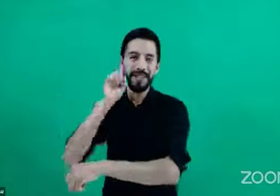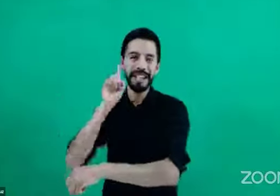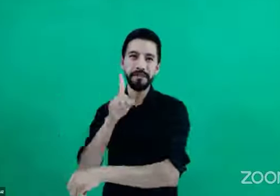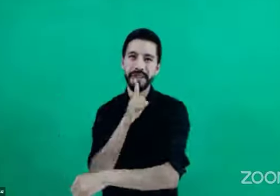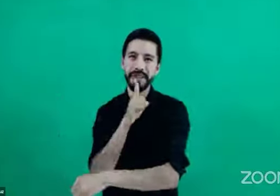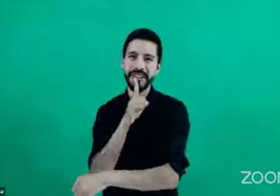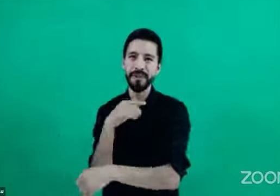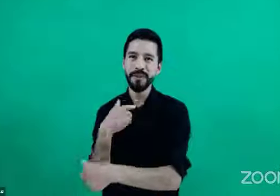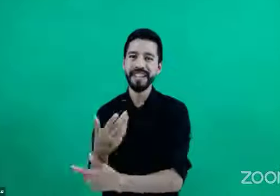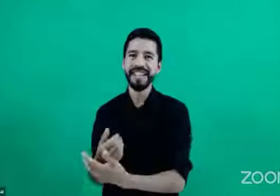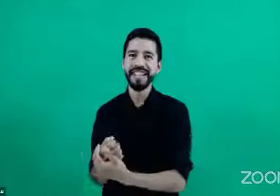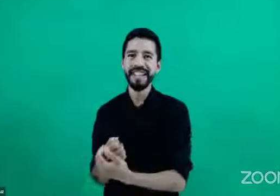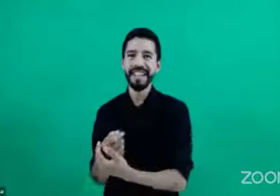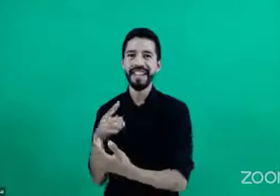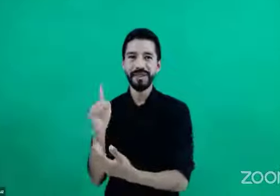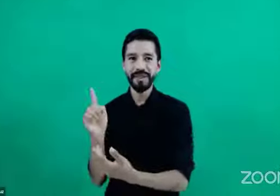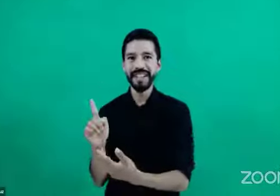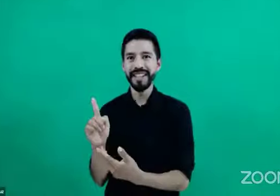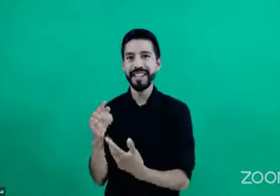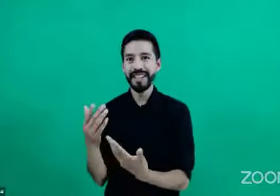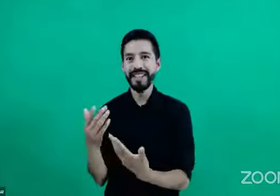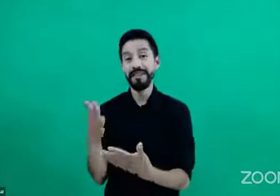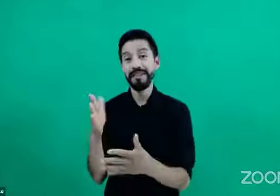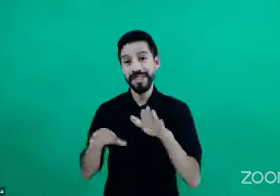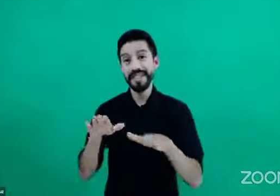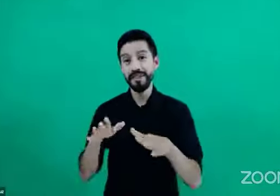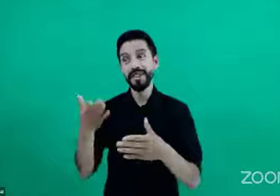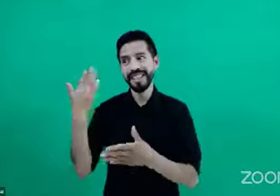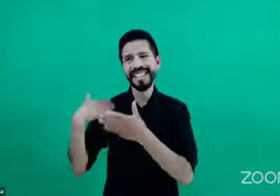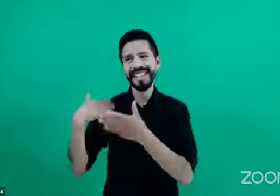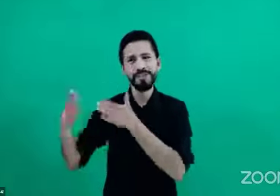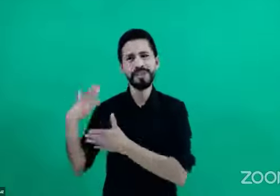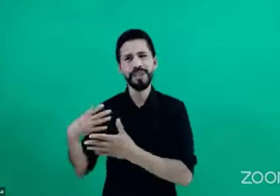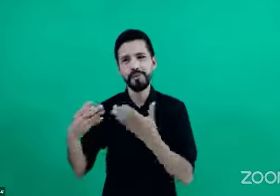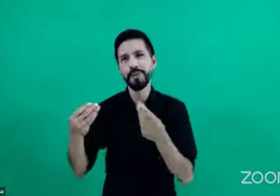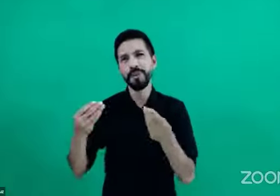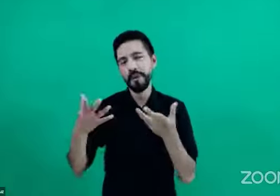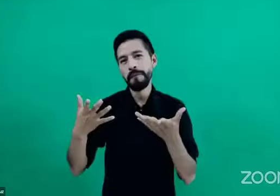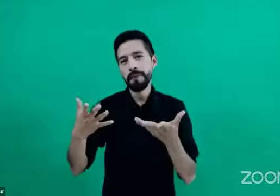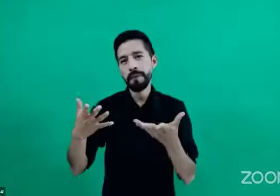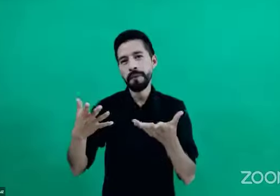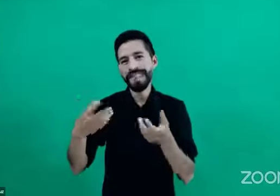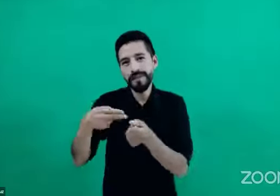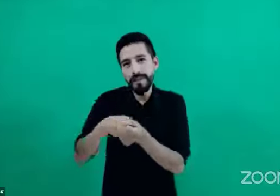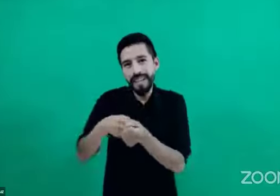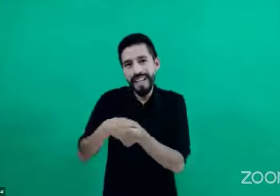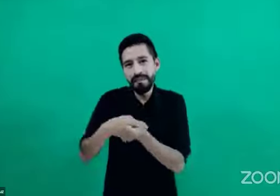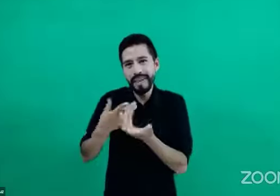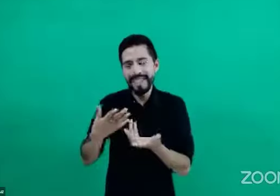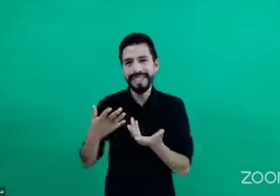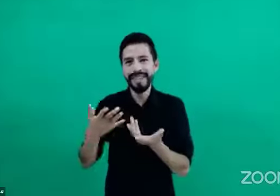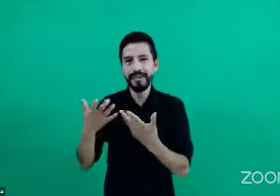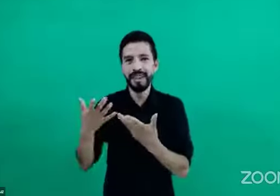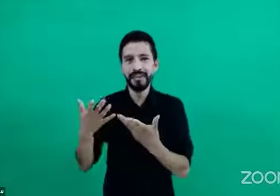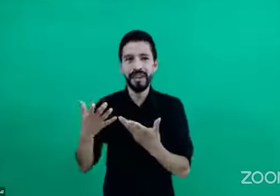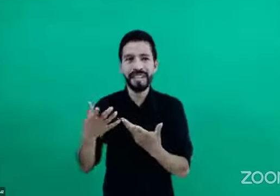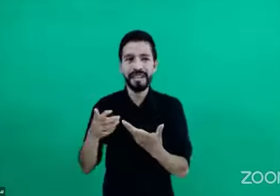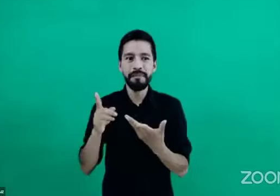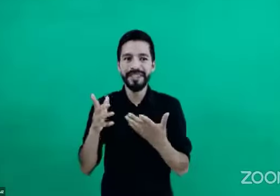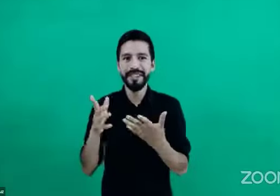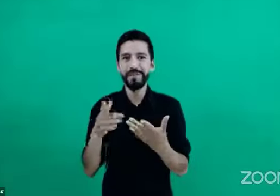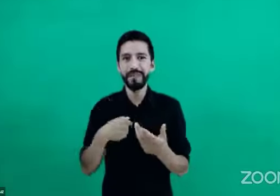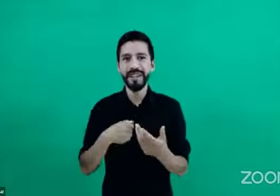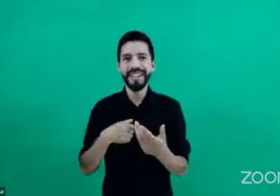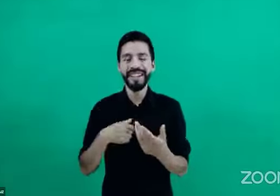a diario las personas sordas, el hecho de tener que a veces esconderse. Hace mucho tiempo, pues se escondían más en cuanto a